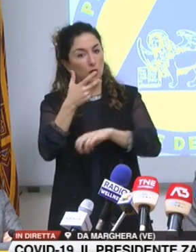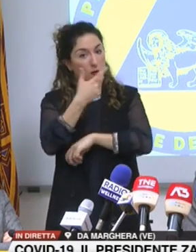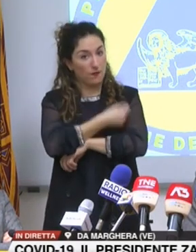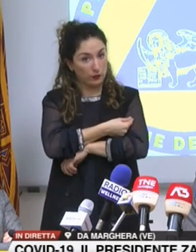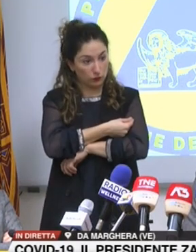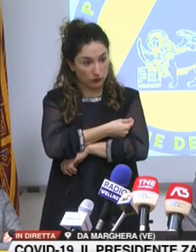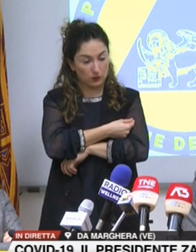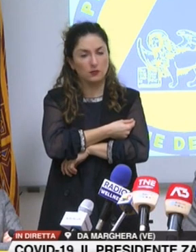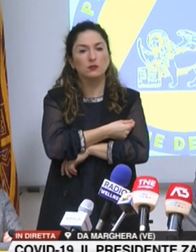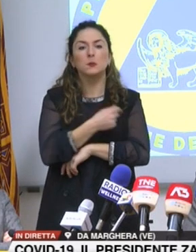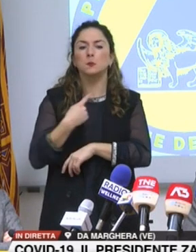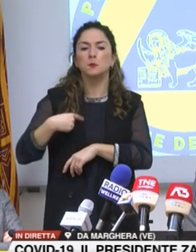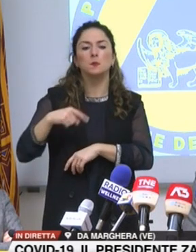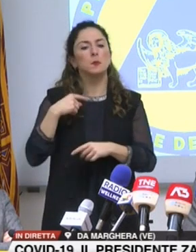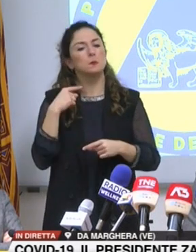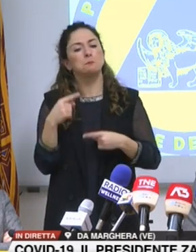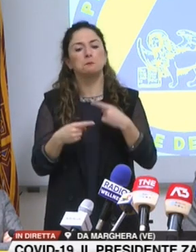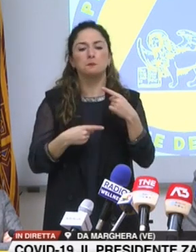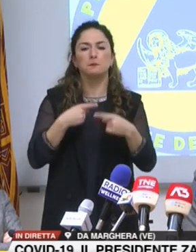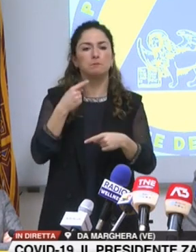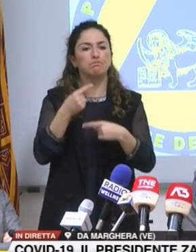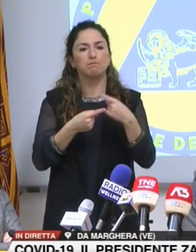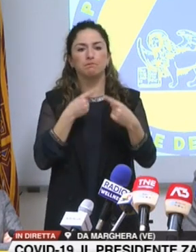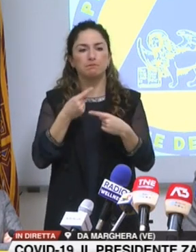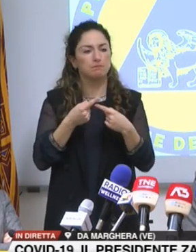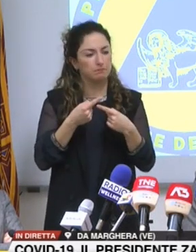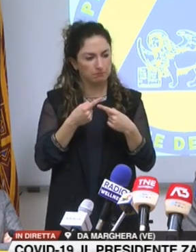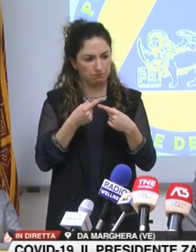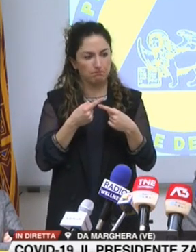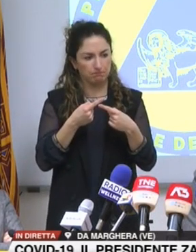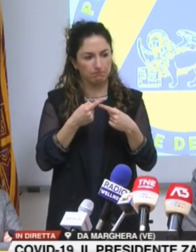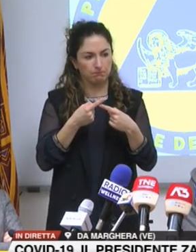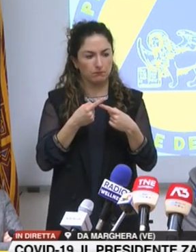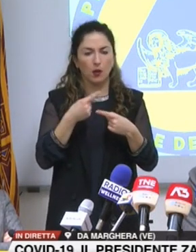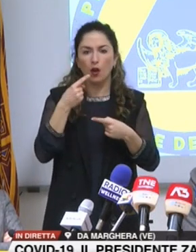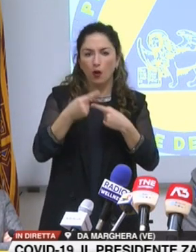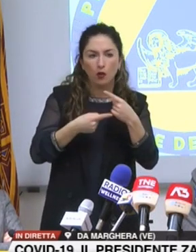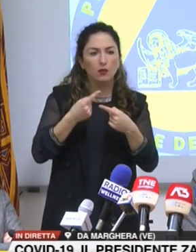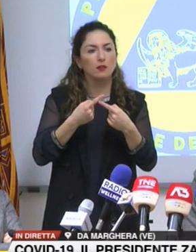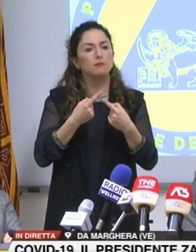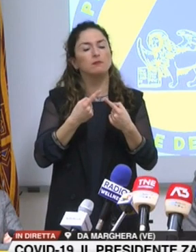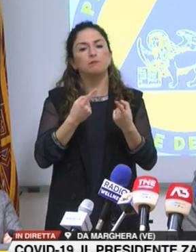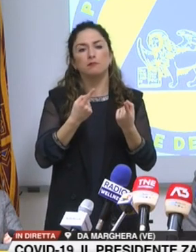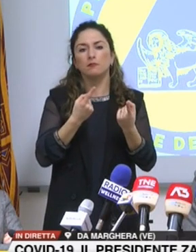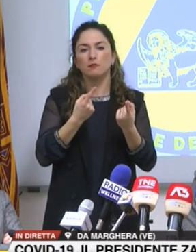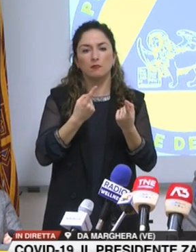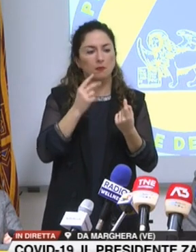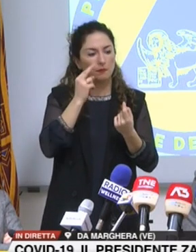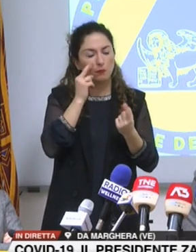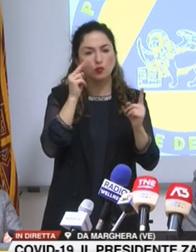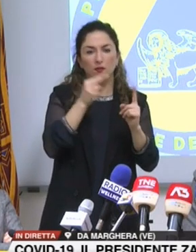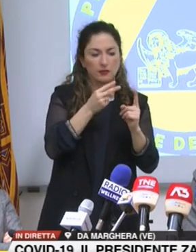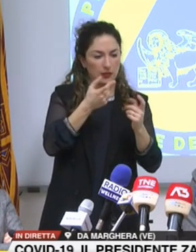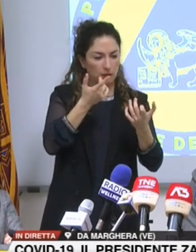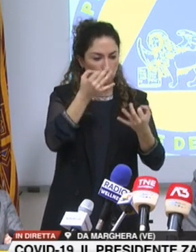noi continuiamo ad andare avanti nella nostra azione di scouting, sia giuridica per capirne la